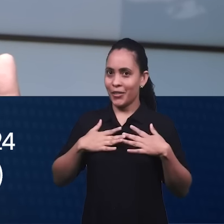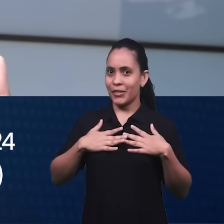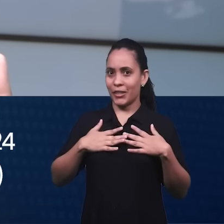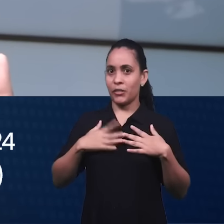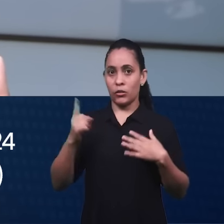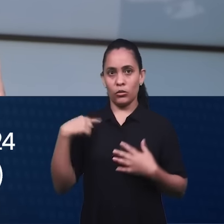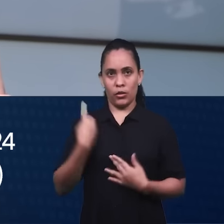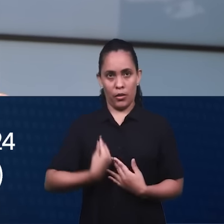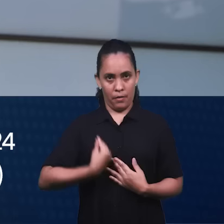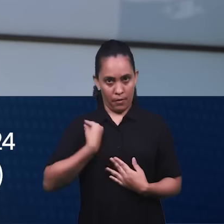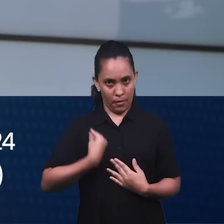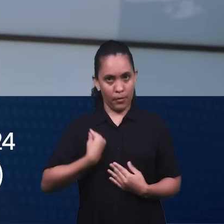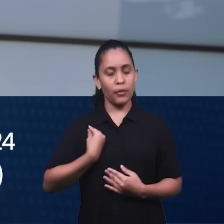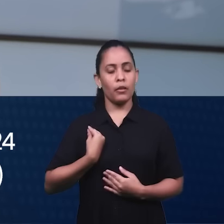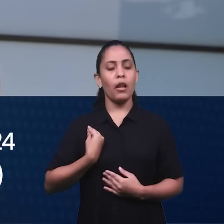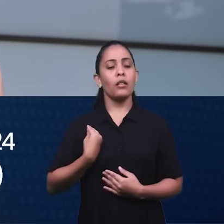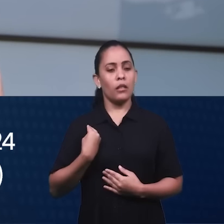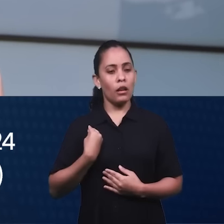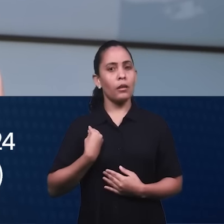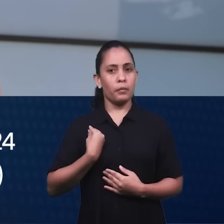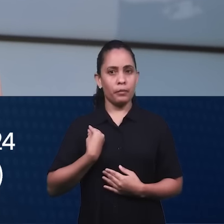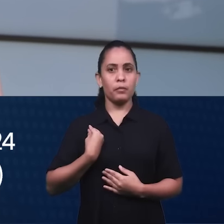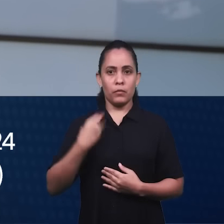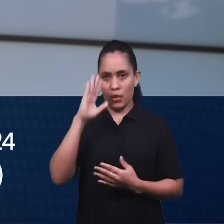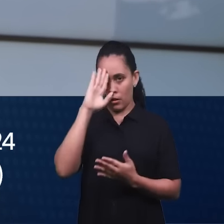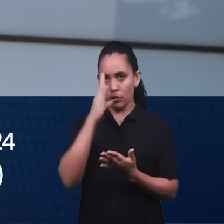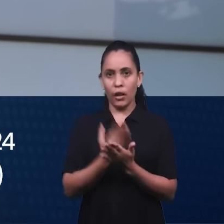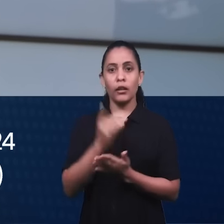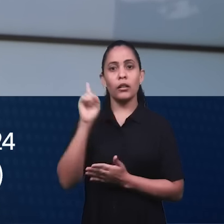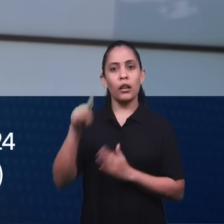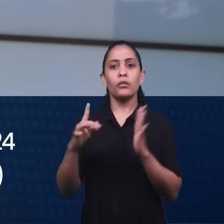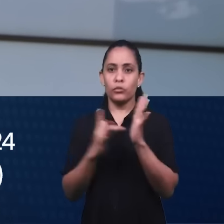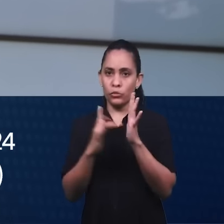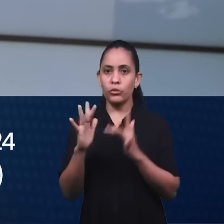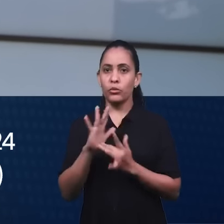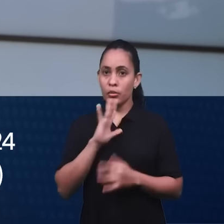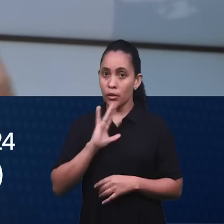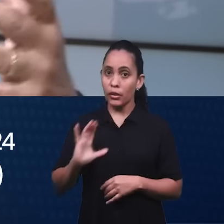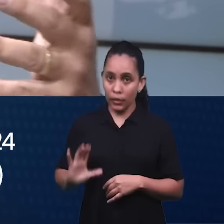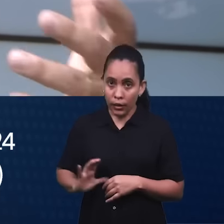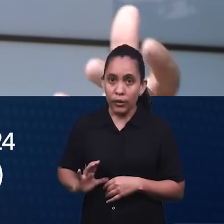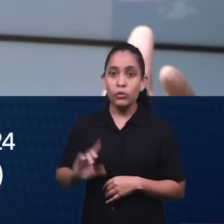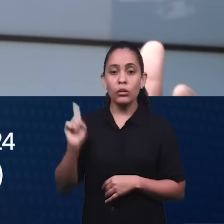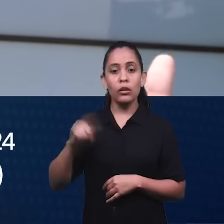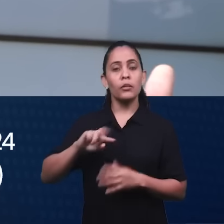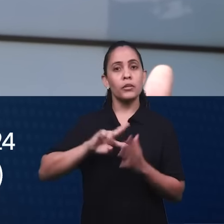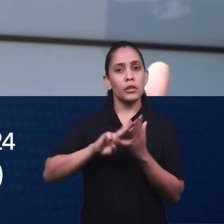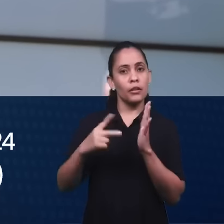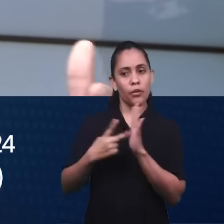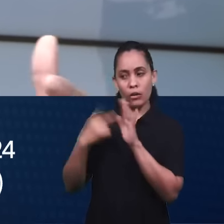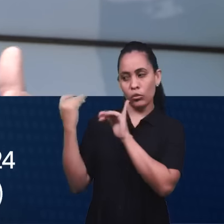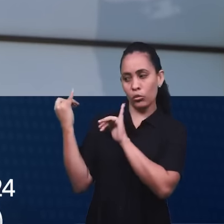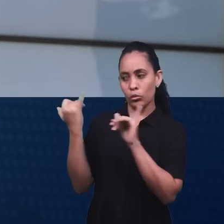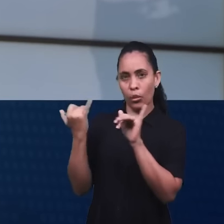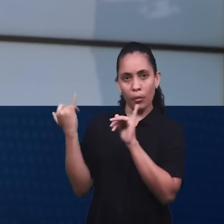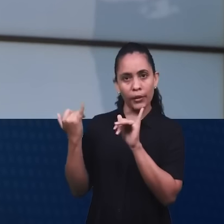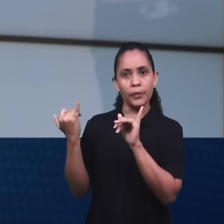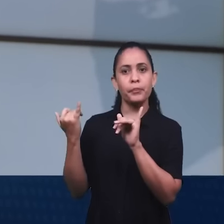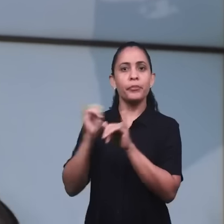caso que nós estamos vendo, há esperança para a vida dele, que está em Cristo Jesus. E isso que é o significado de trombeta, esse